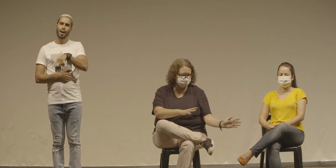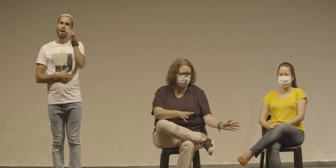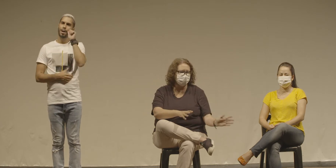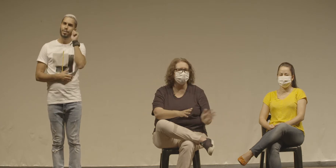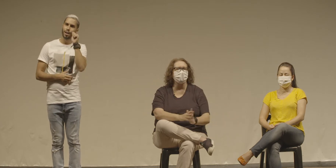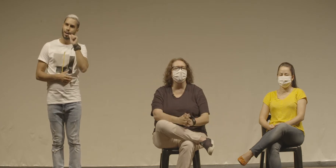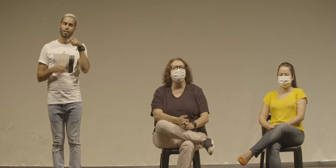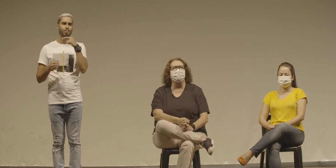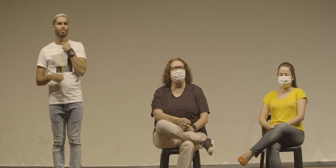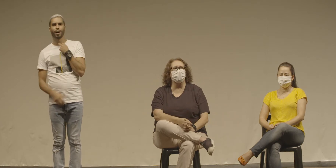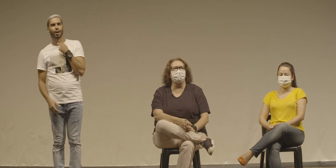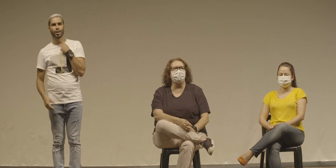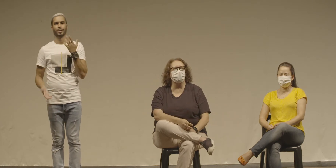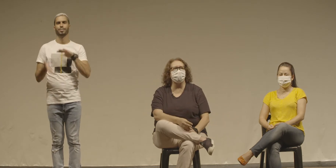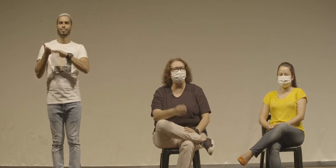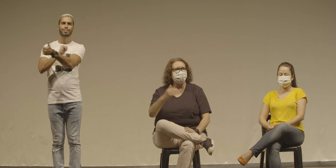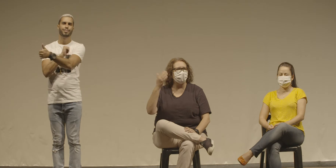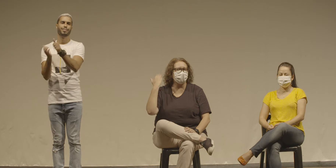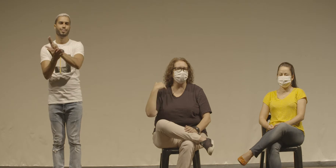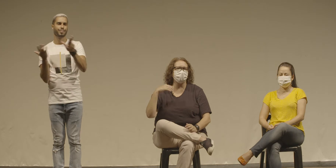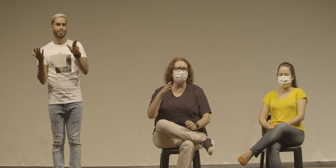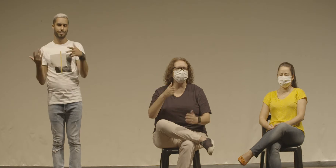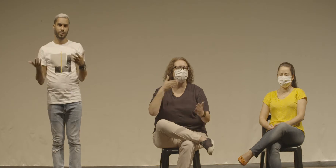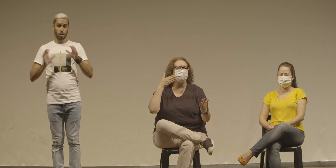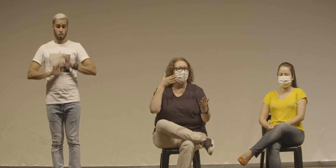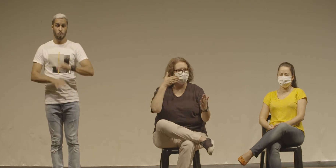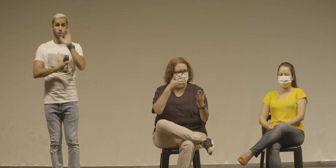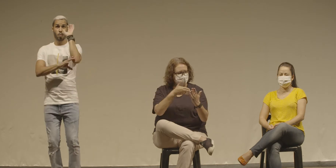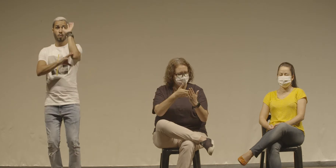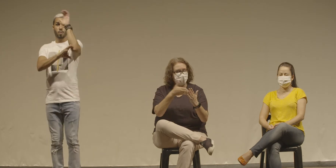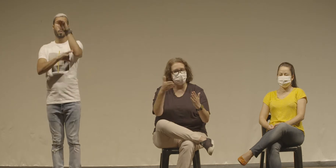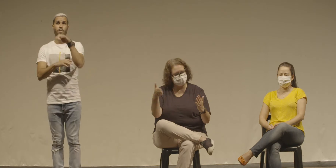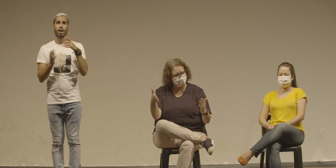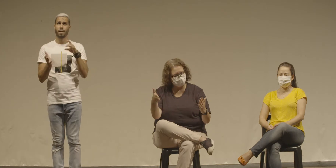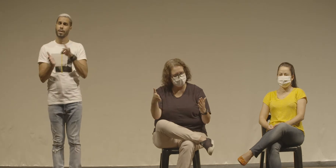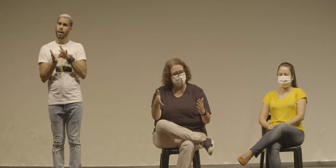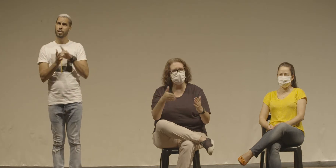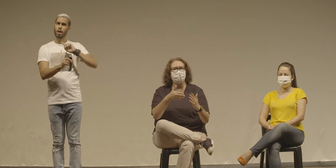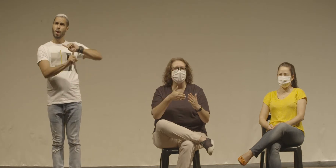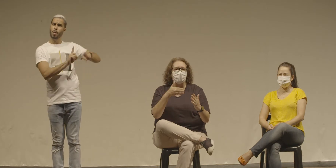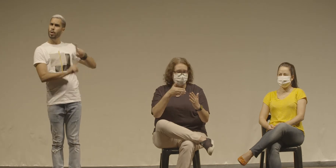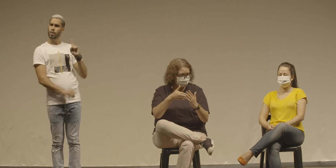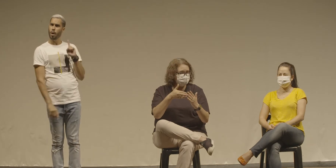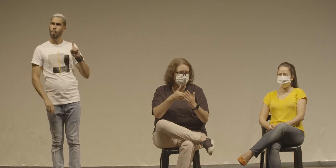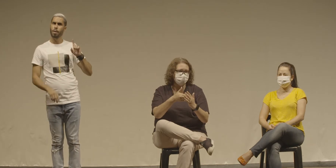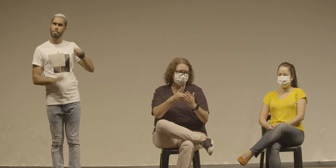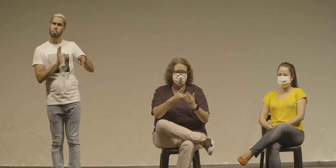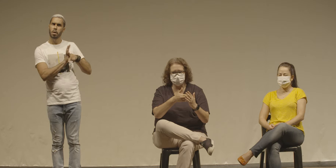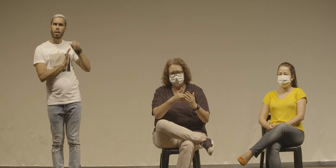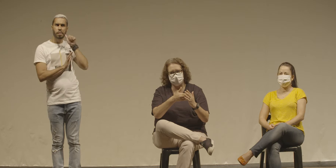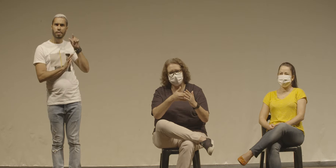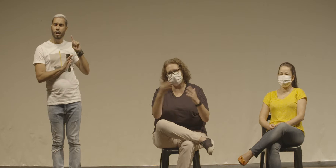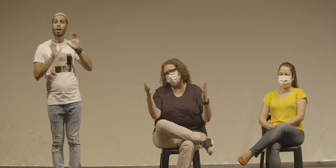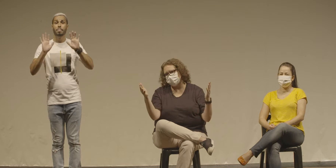certos esportes. Apesar do basquete não ter sido proibido como o futebol feminino, ele também